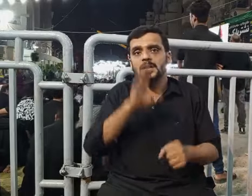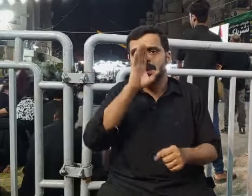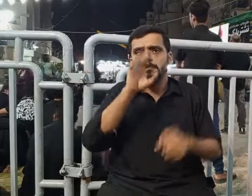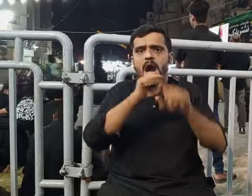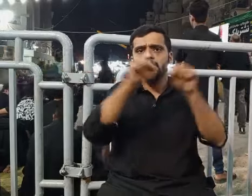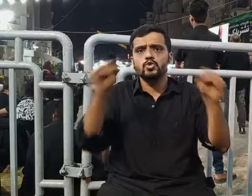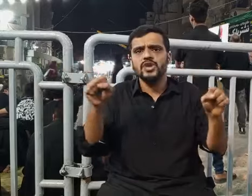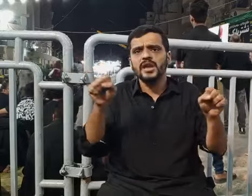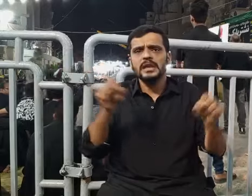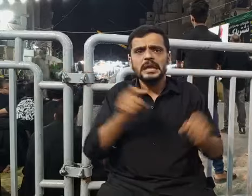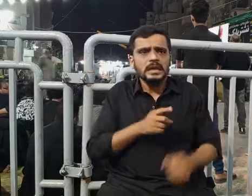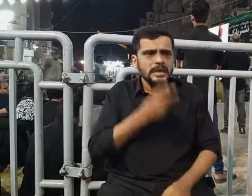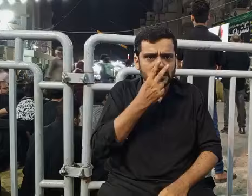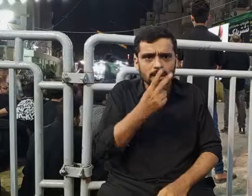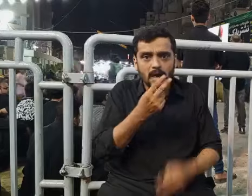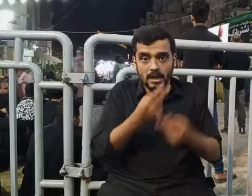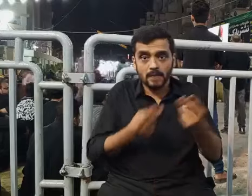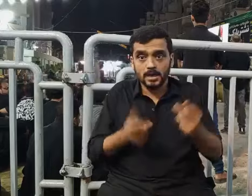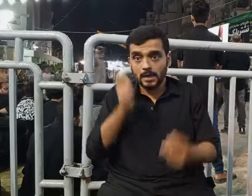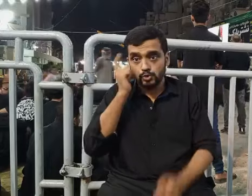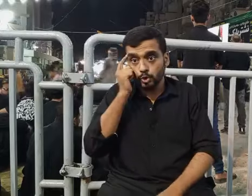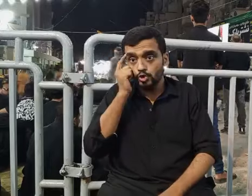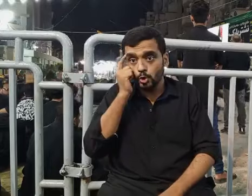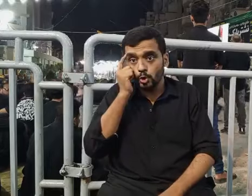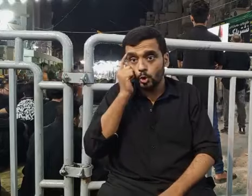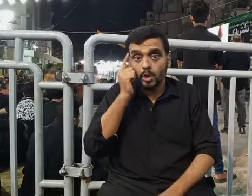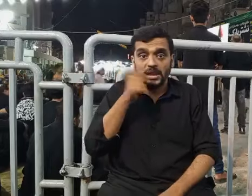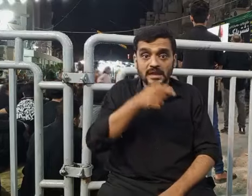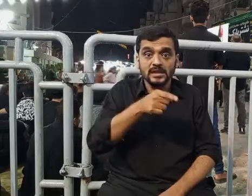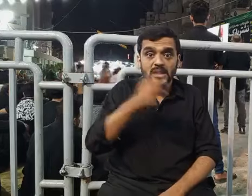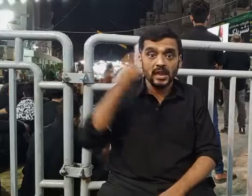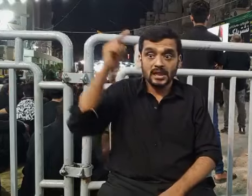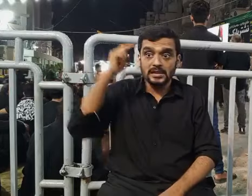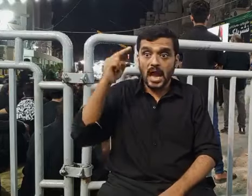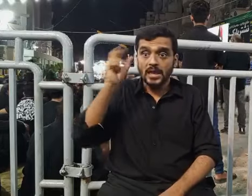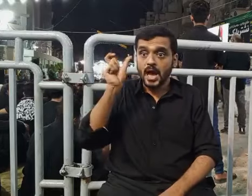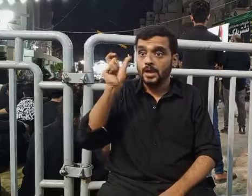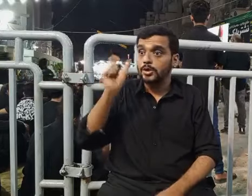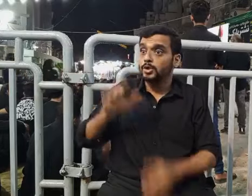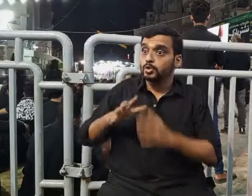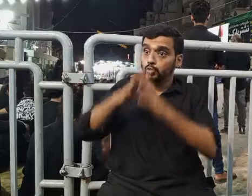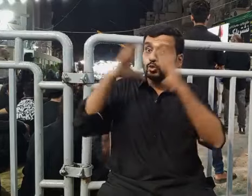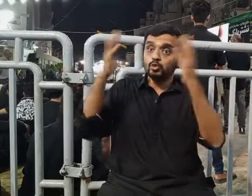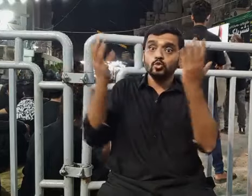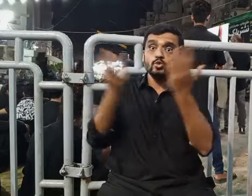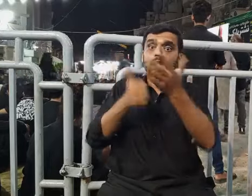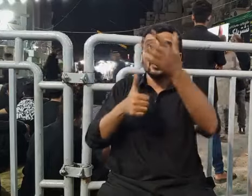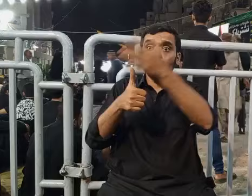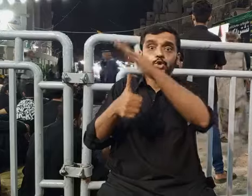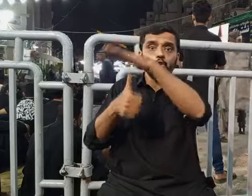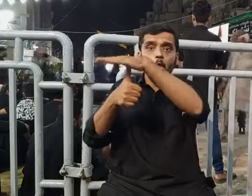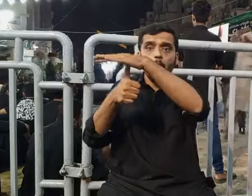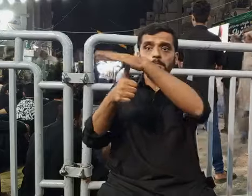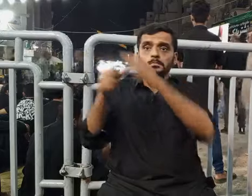آگے بڑھو انتظر موسیٰ نبوت کا سلسلہ بہن میں رہے بعد امامت پہ داخل ہو گئی نبوت سے انتظر افضل